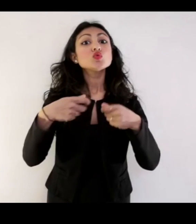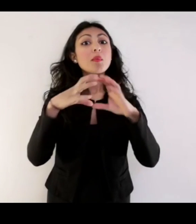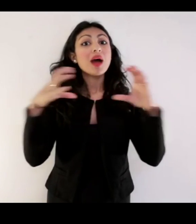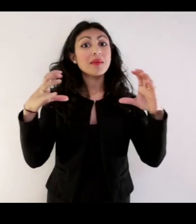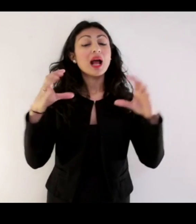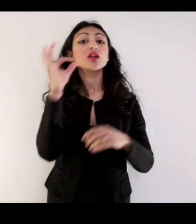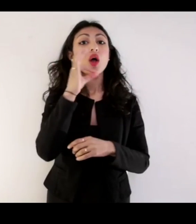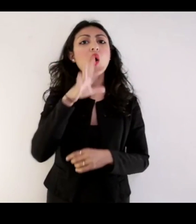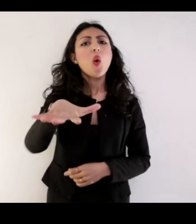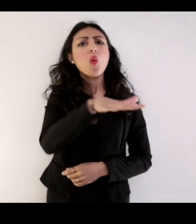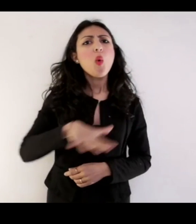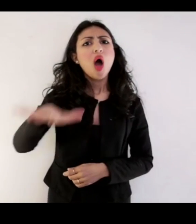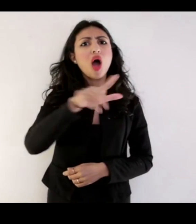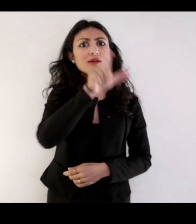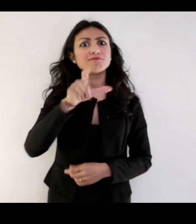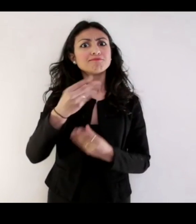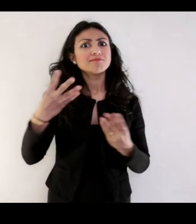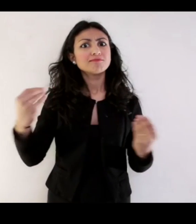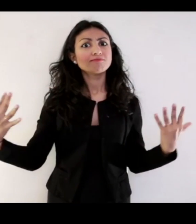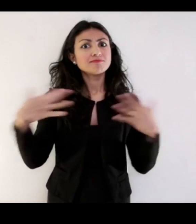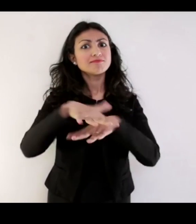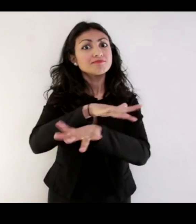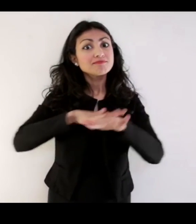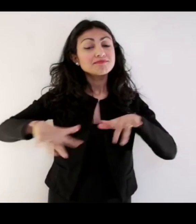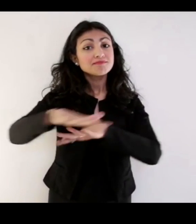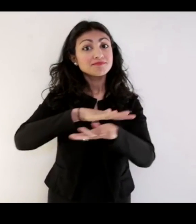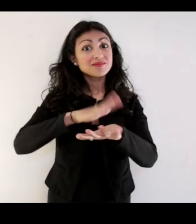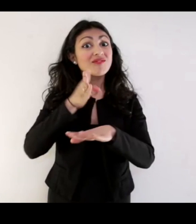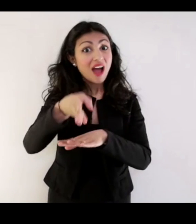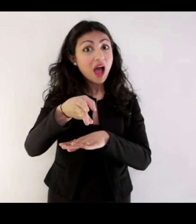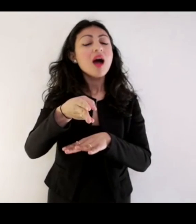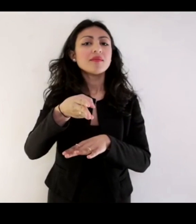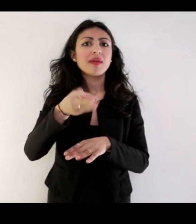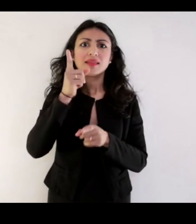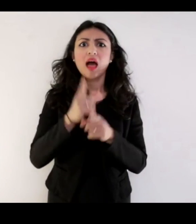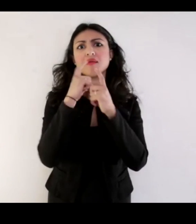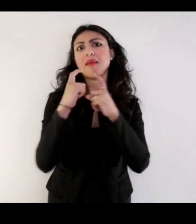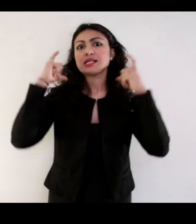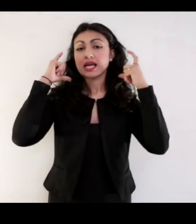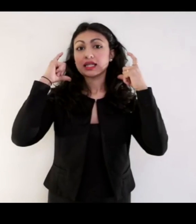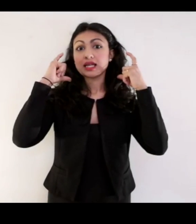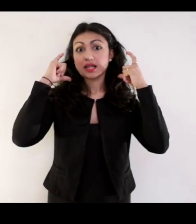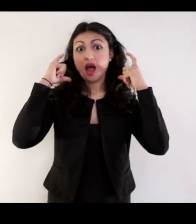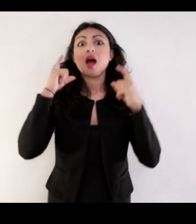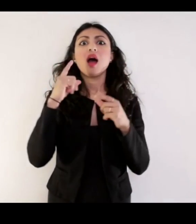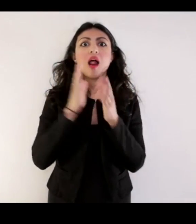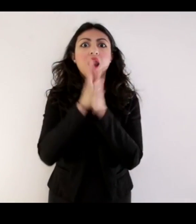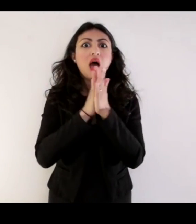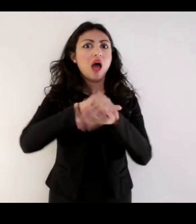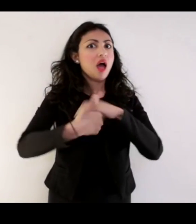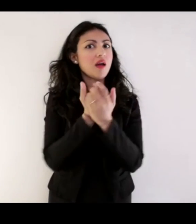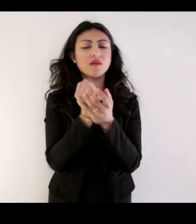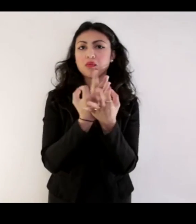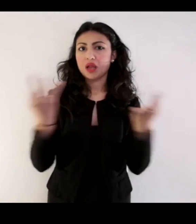che deve di fatto frequentare luoghi affollati, di impiegare la mascherina e di lavarsi le mani. Però queste due